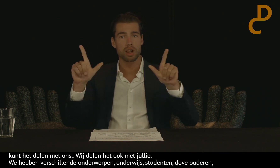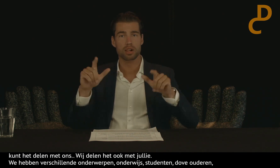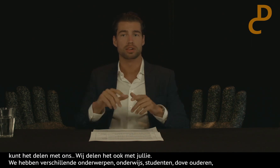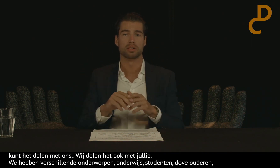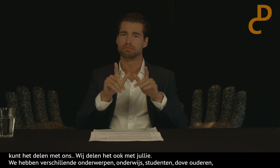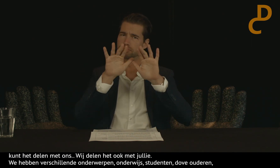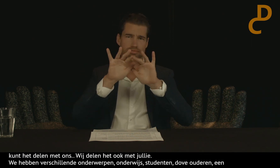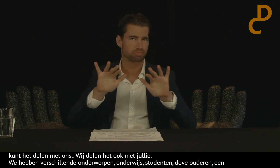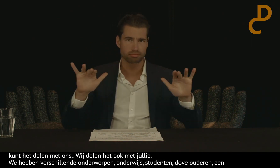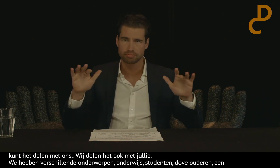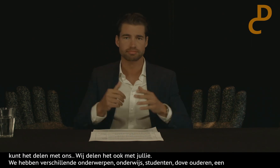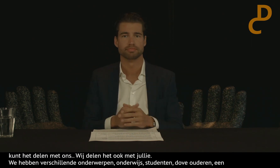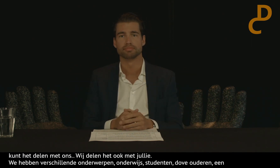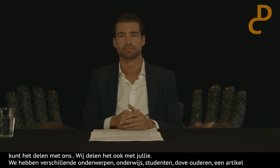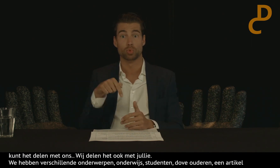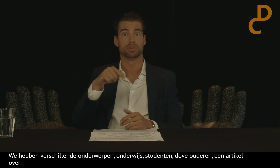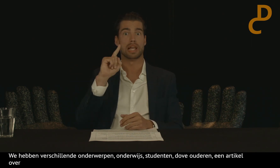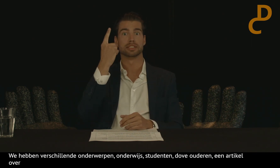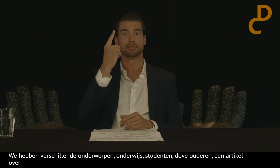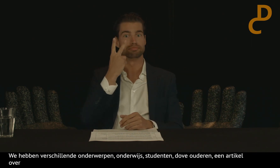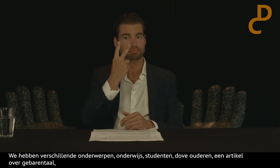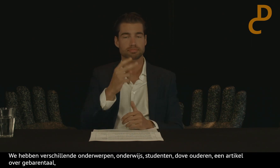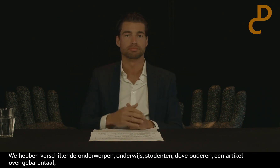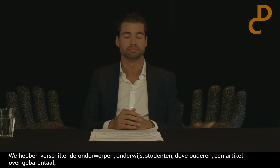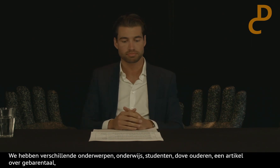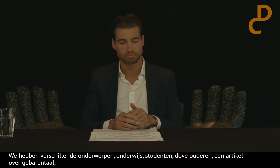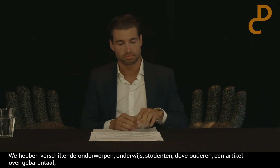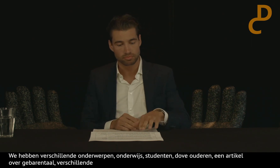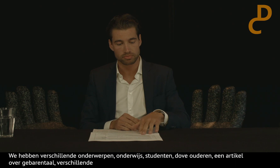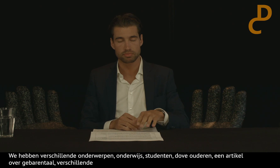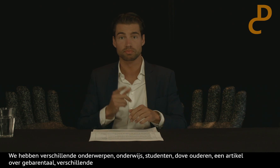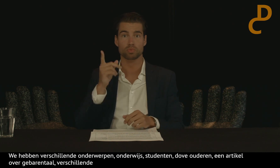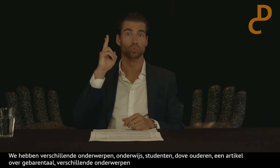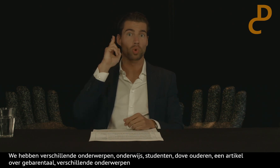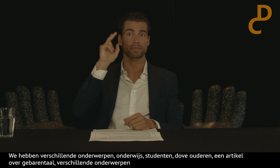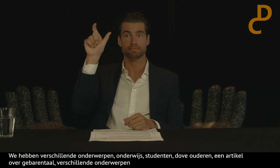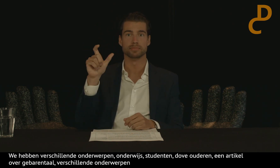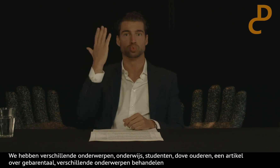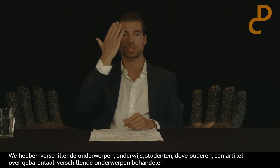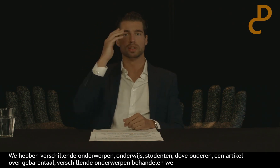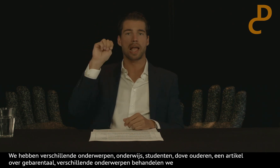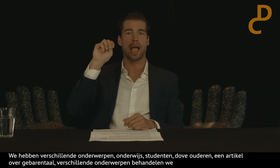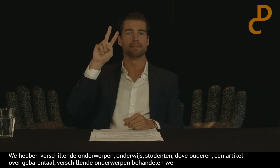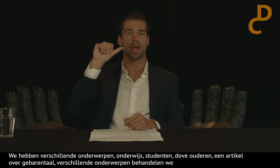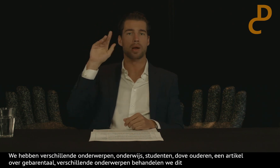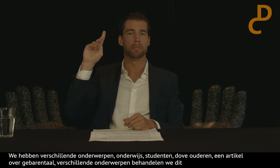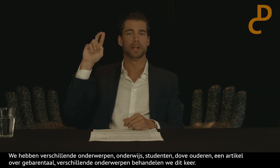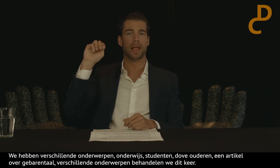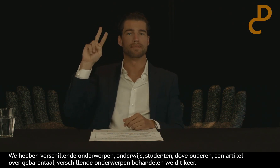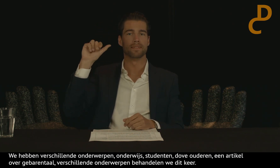over gebarentaal. Verschillende onderwerpen behandelen we dit keer. Het eerste die we gaan zien is een dove studente,